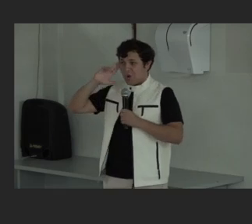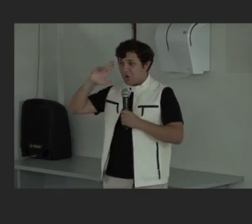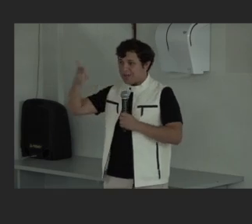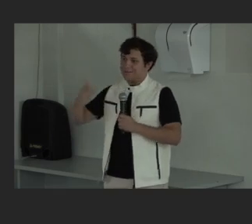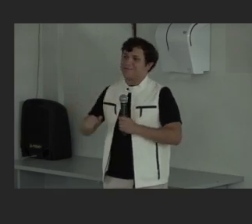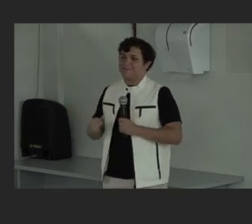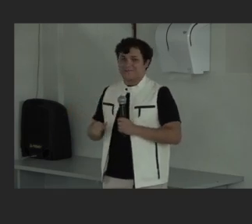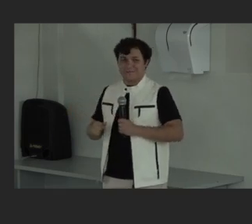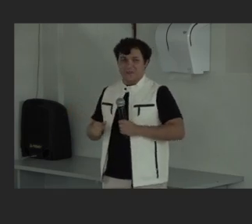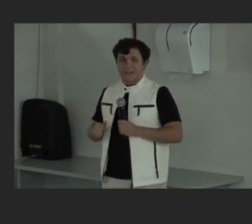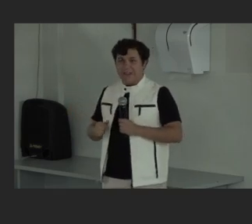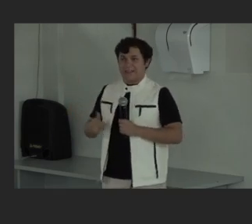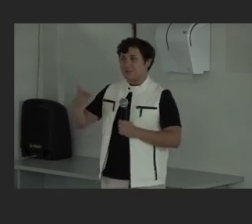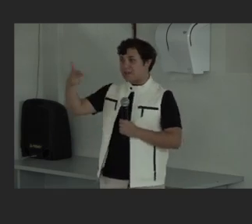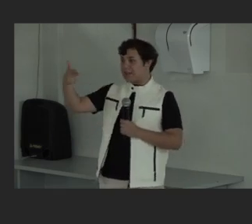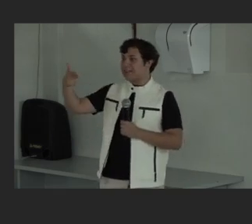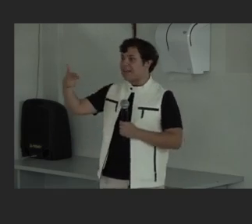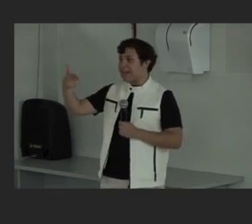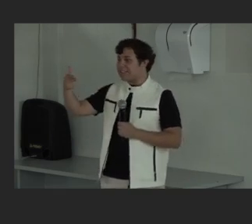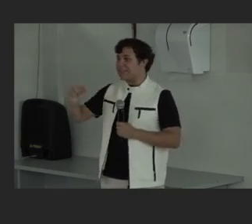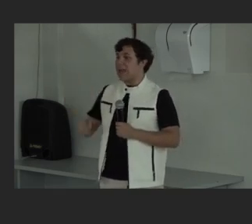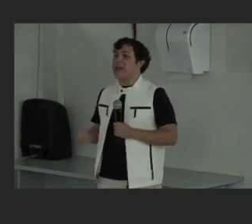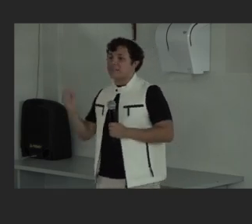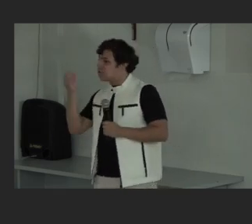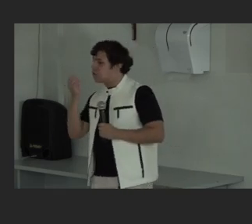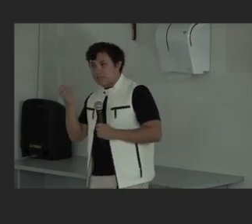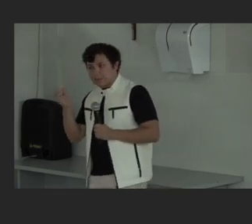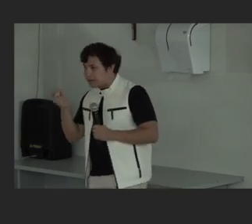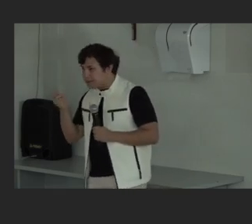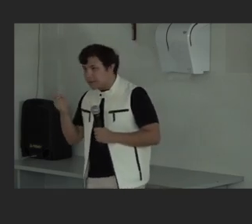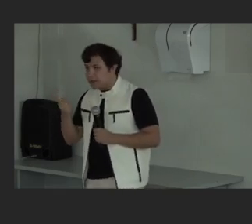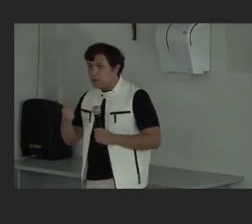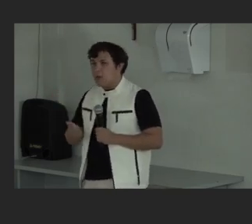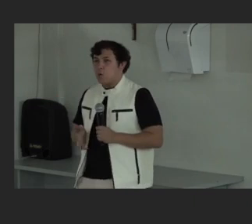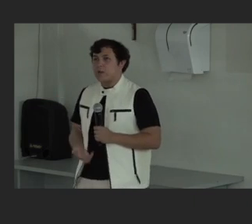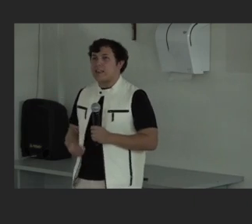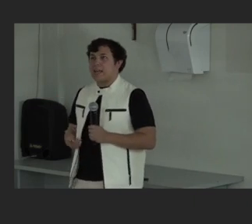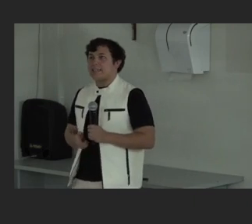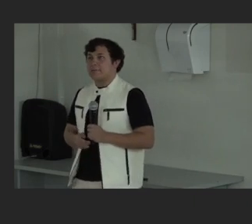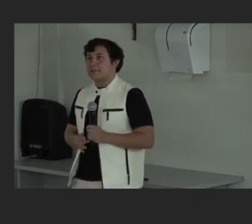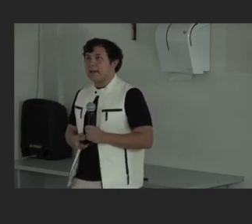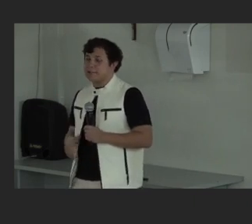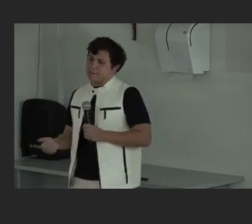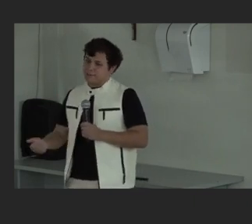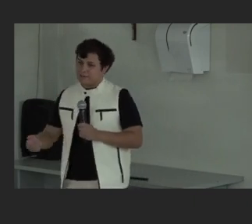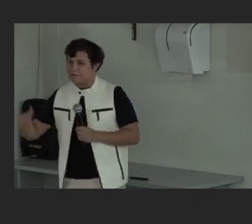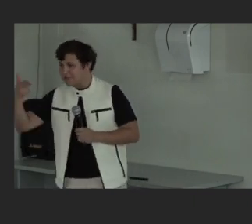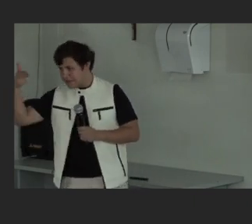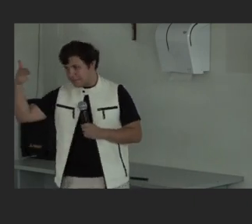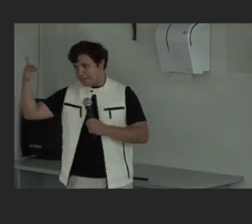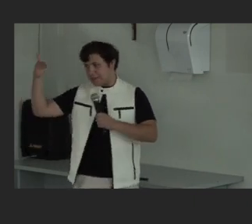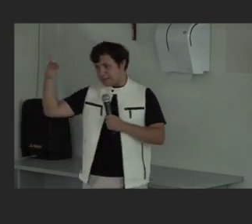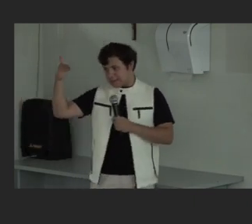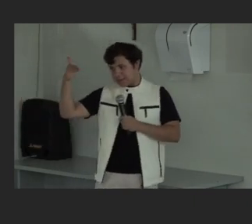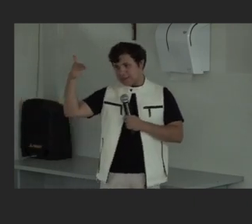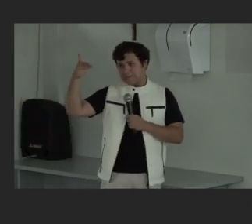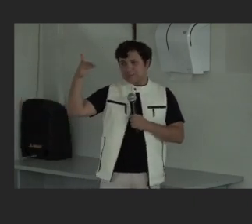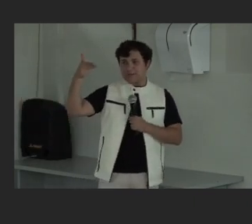Hola. Ok, es con la letra H. ¿No sabes el abecedario? ¿Cuál es la H? ¿Cuál es la H? Ok. Más fácil, sí, sabemos el